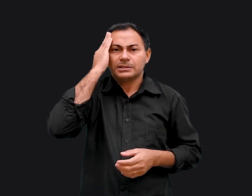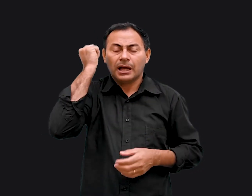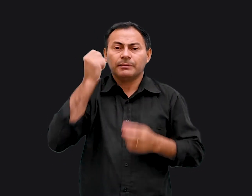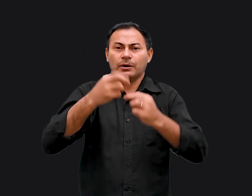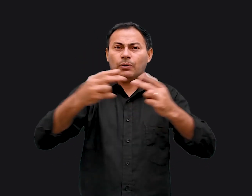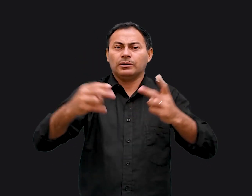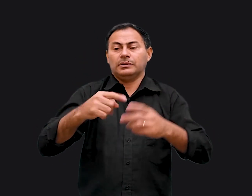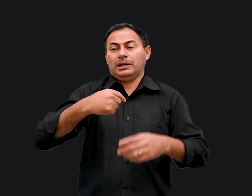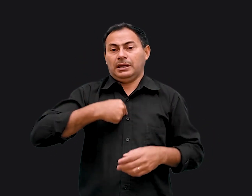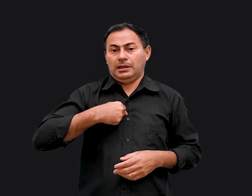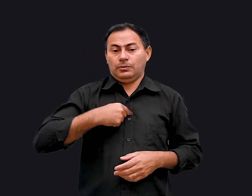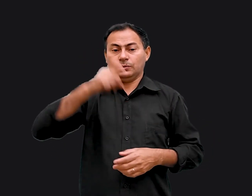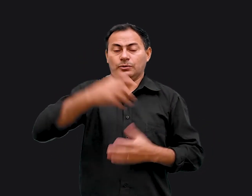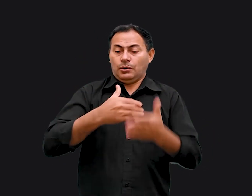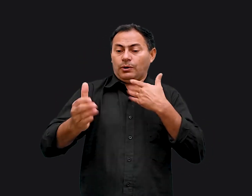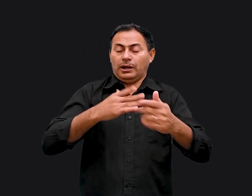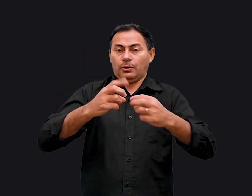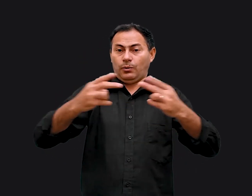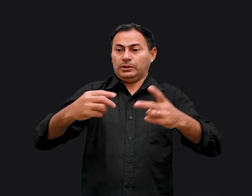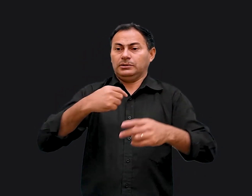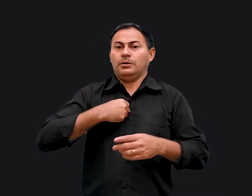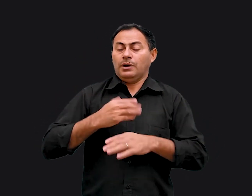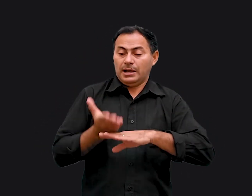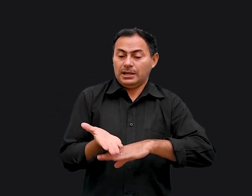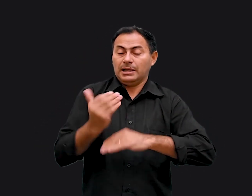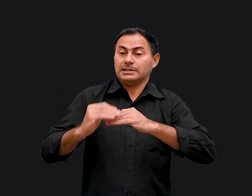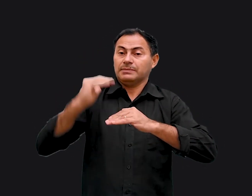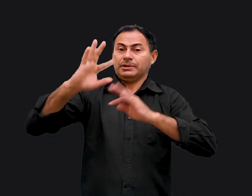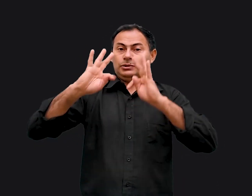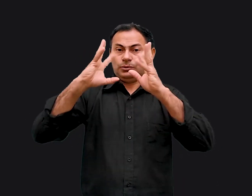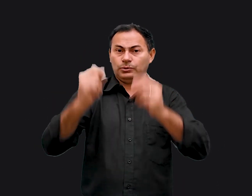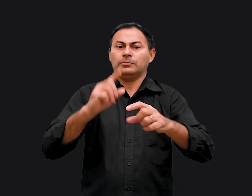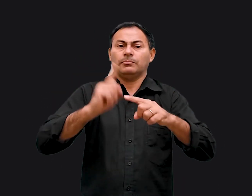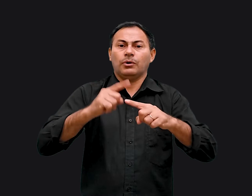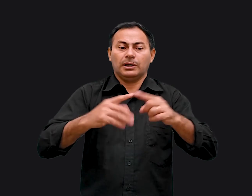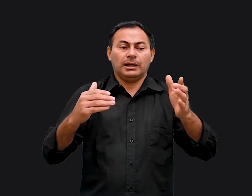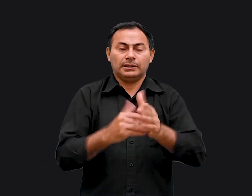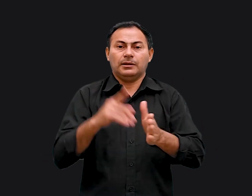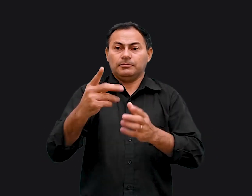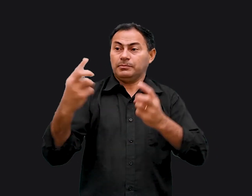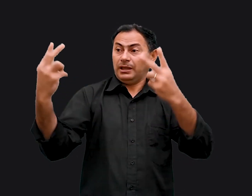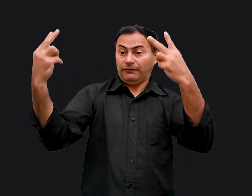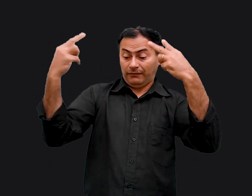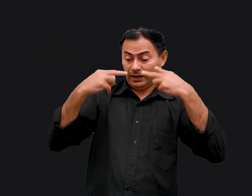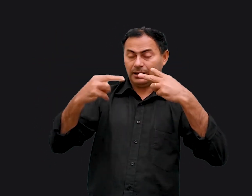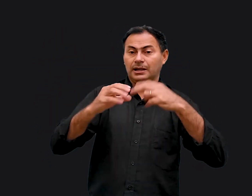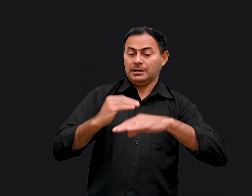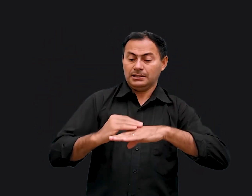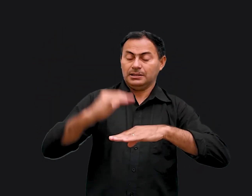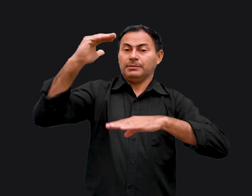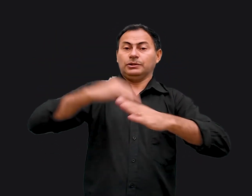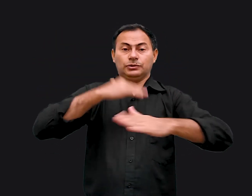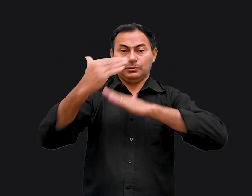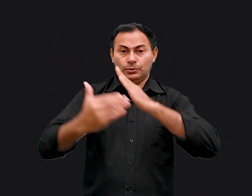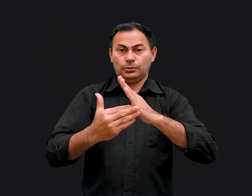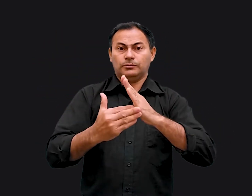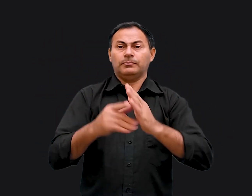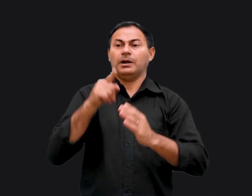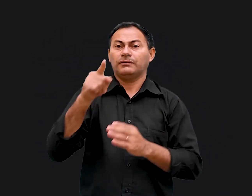saiba algo. Se eu sou qualquer coisa, eu sou acima de tudo. Porque até que você me veja acima de tudo, então